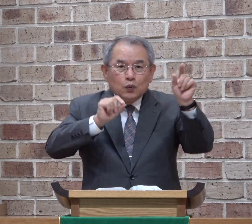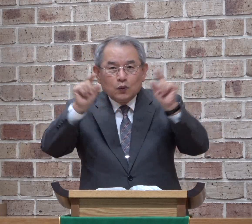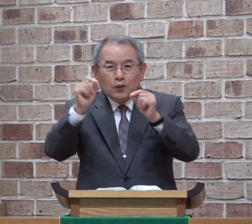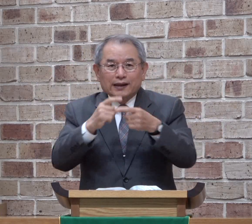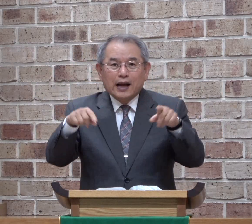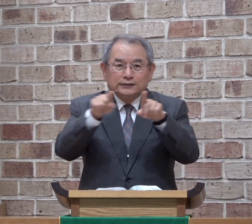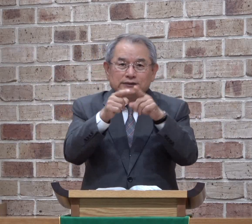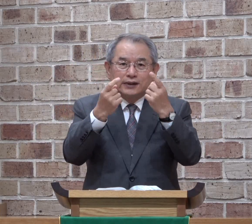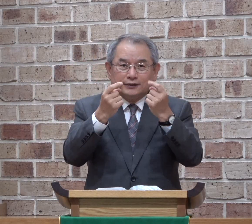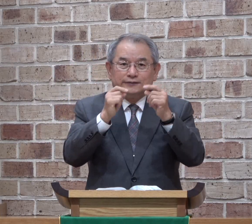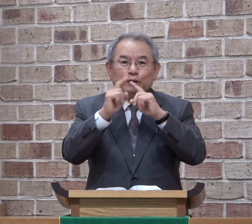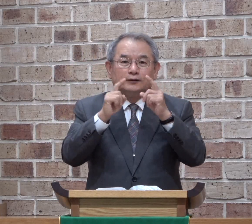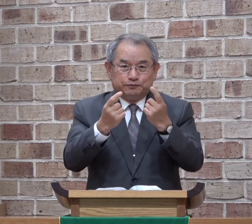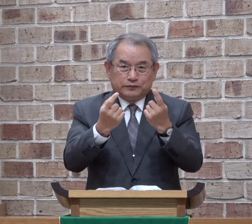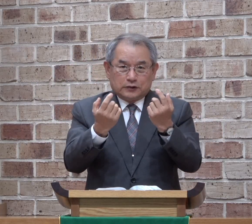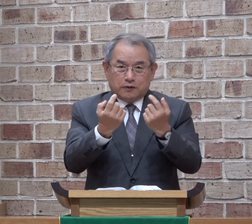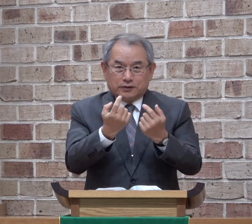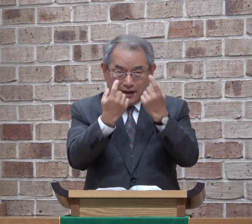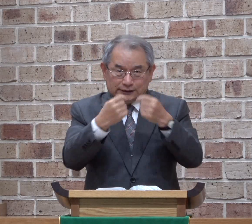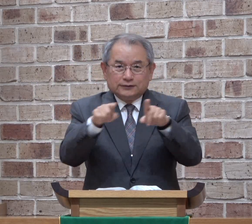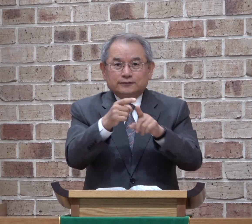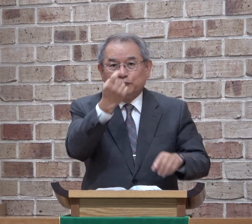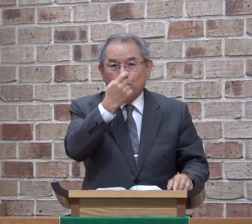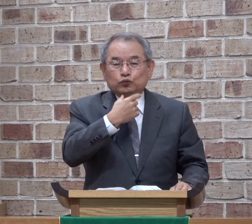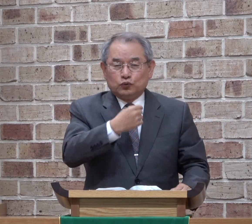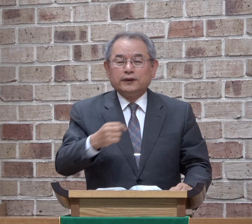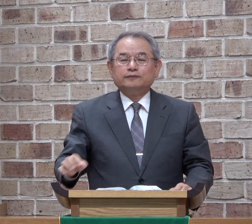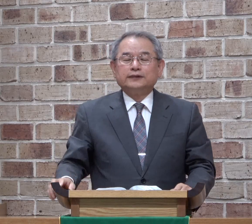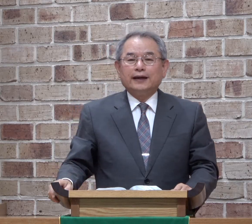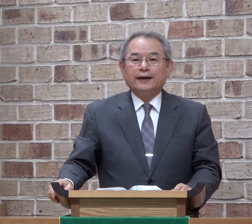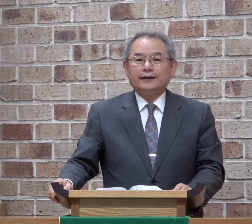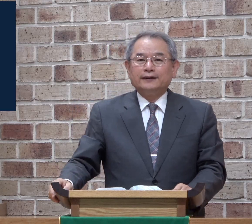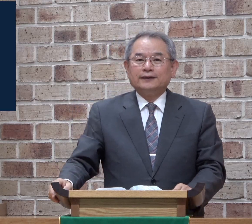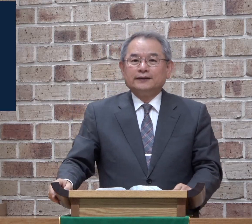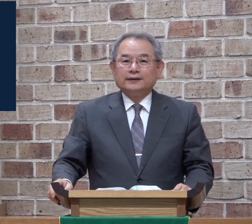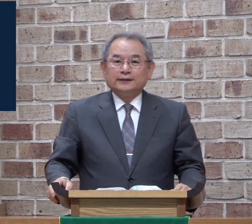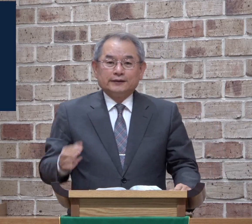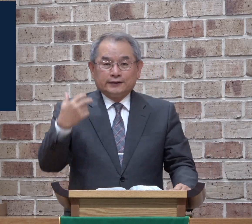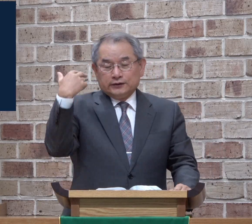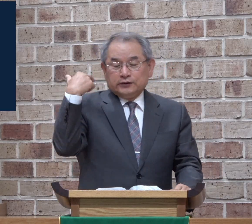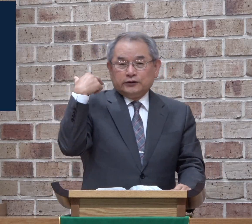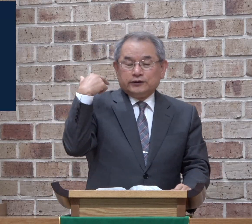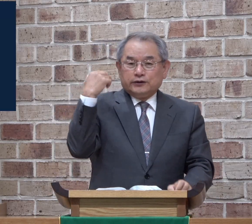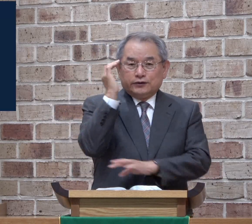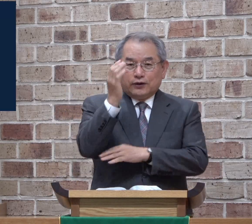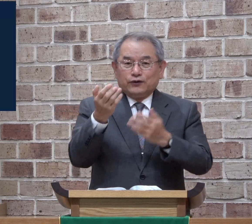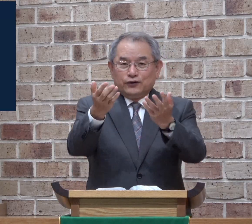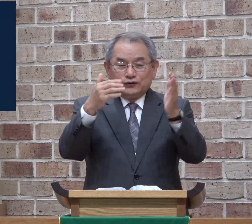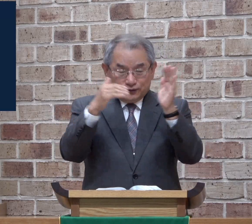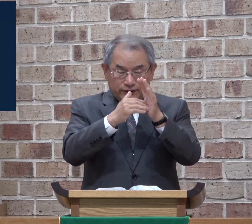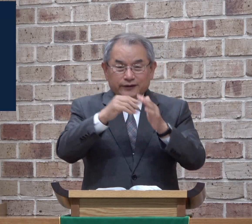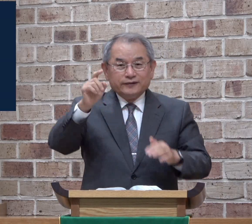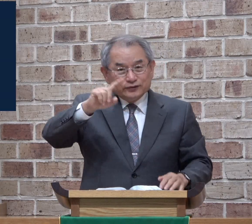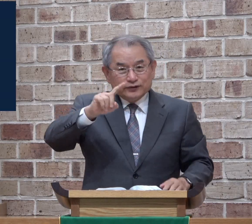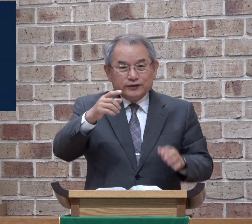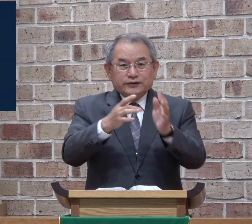마가복음에서도 그 말씀이 필요하기 때문에 나타나 있는데요. 그것을 함께 보겠습니다. 제가 지난주에 설교 드린 것